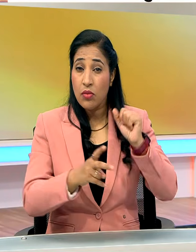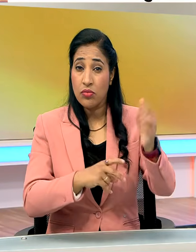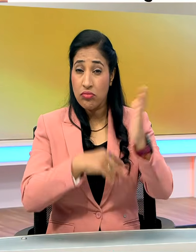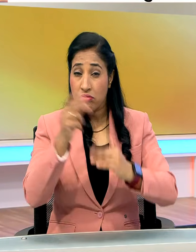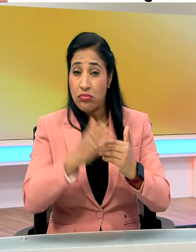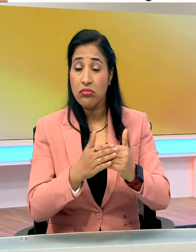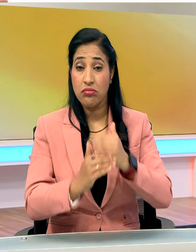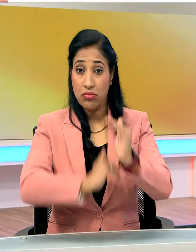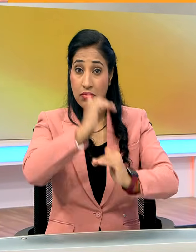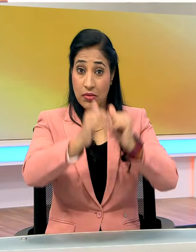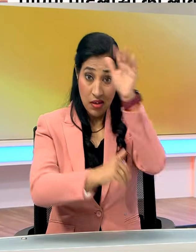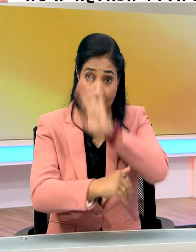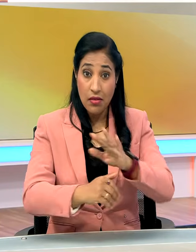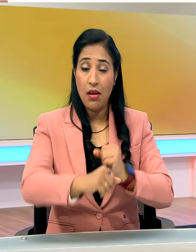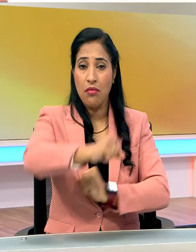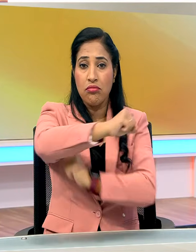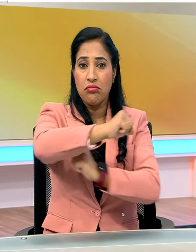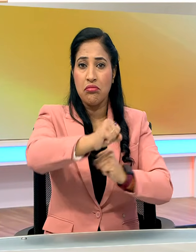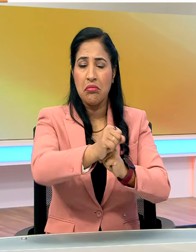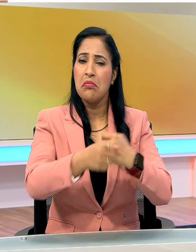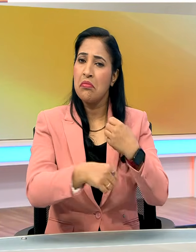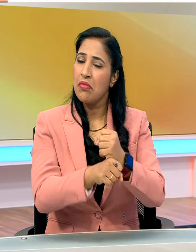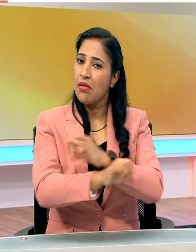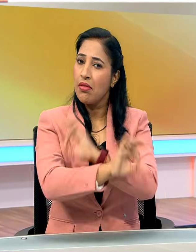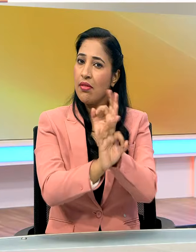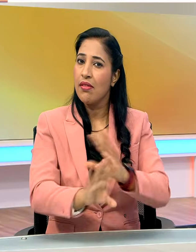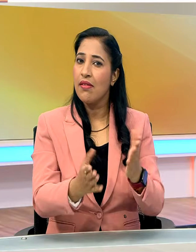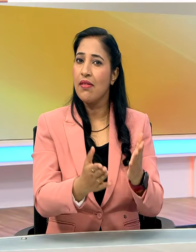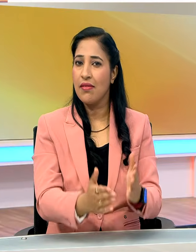विकसित भारत की नींव बन रहे हैं।